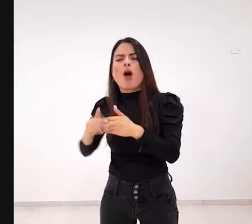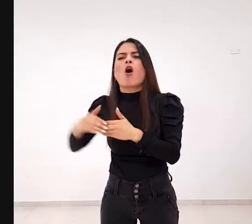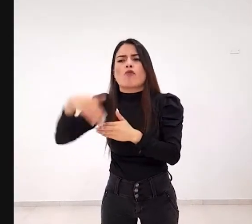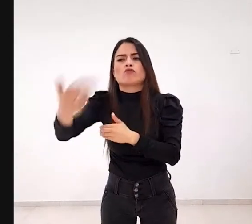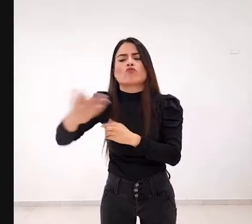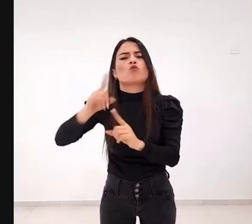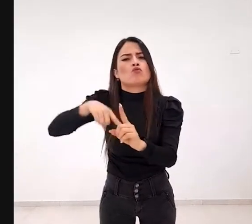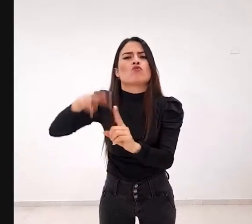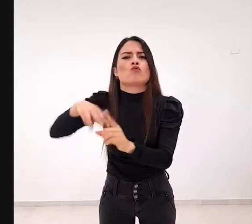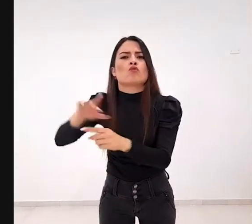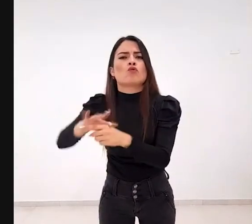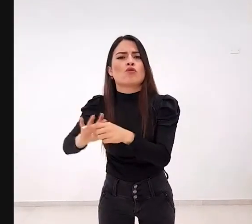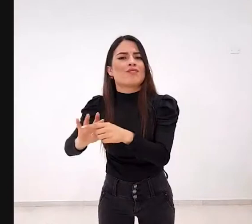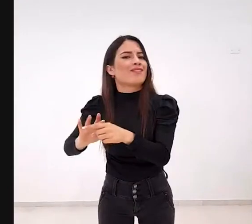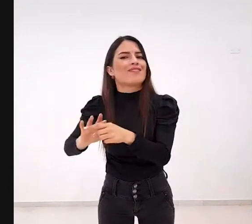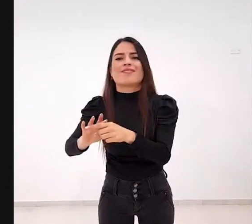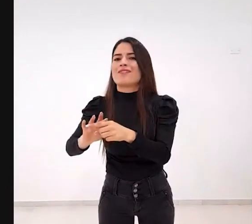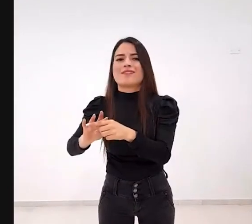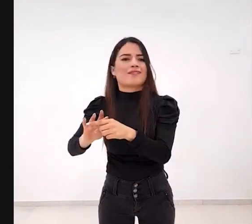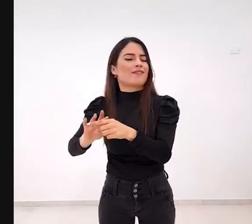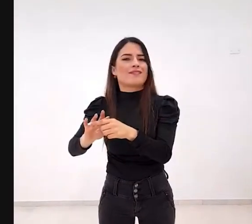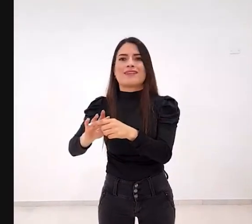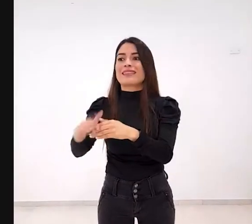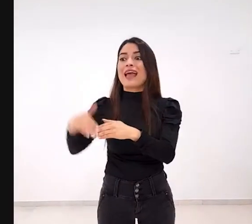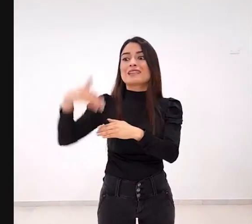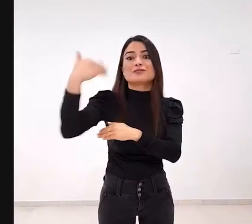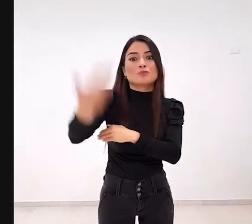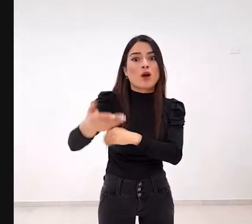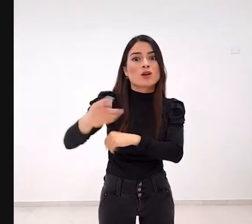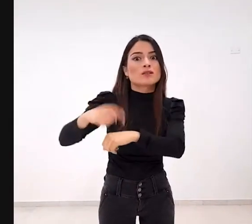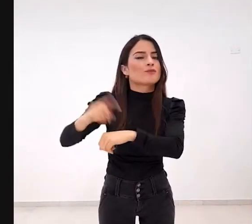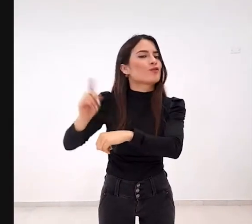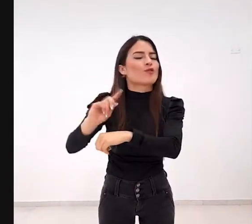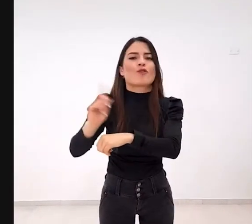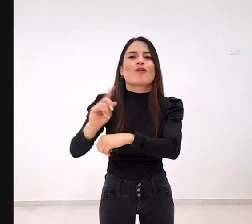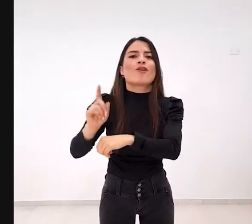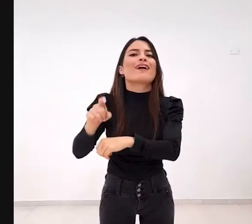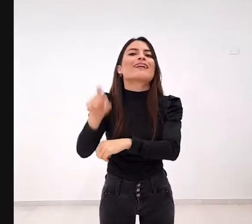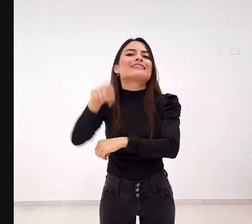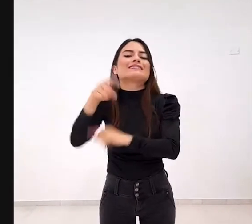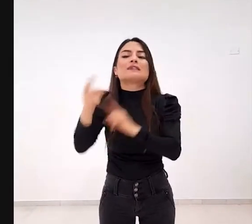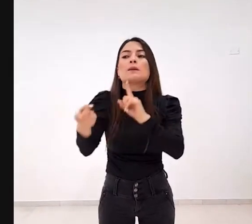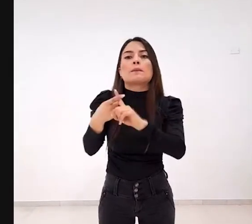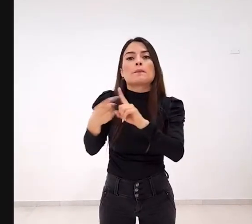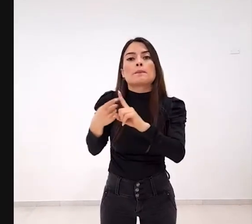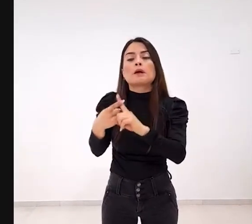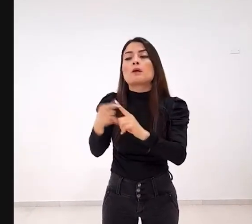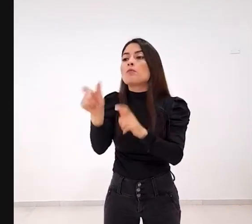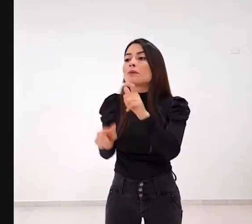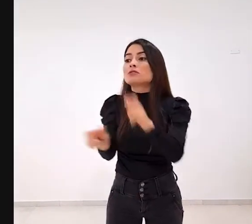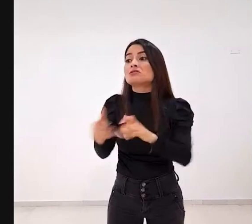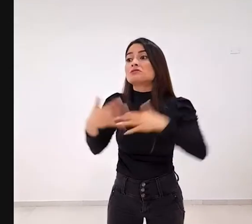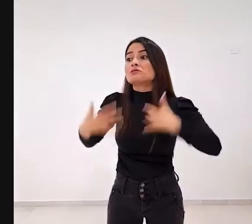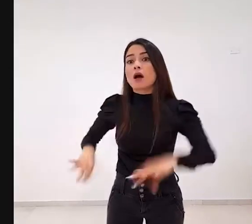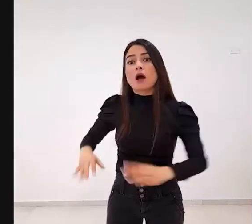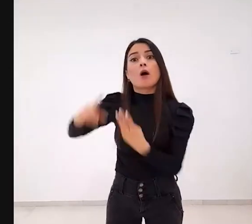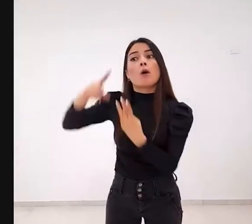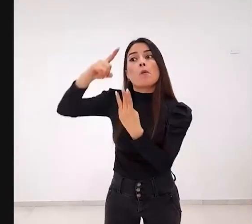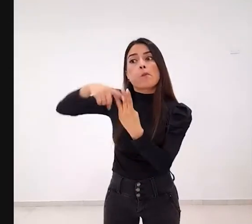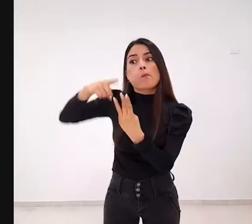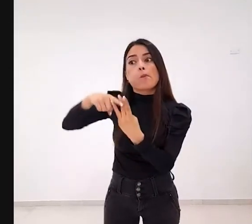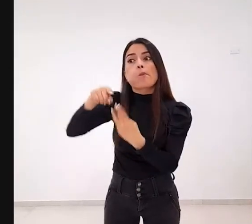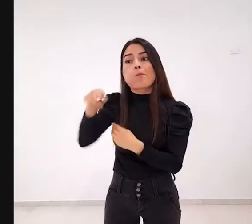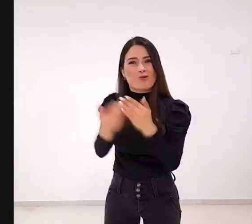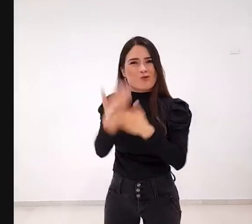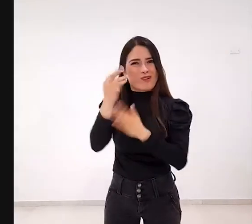porque se necesitan personas que tienen la licencia de conducción en los terrenos como se ha establecido en la nueva